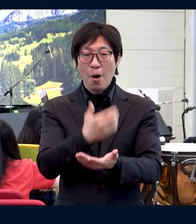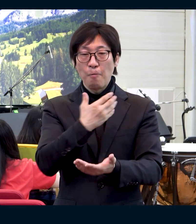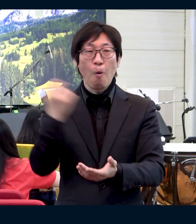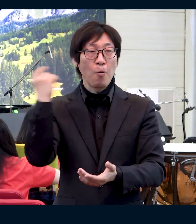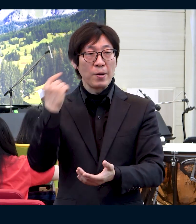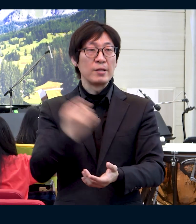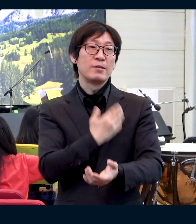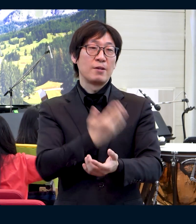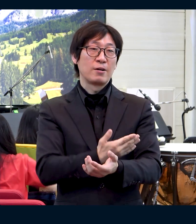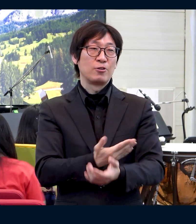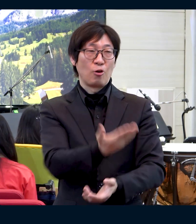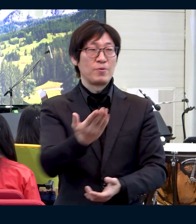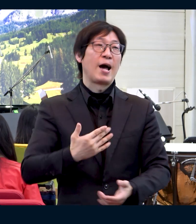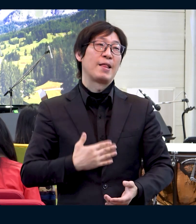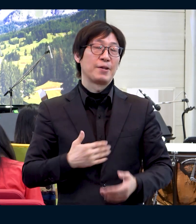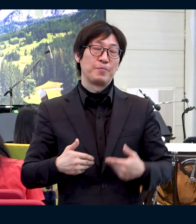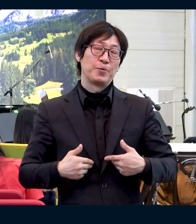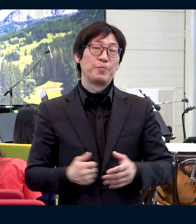능력인 줄 믿습니다.